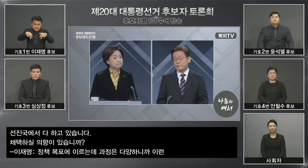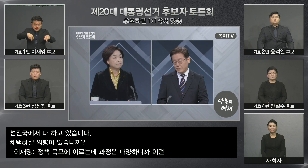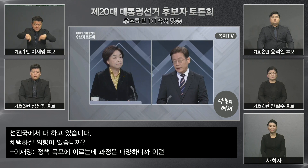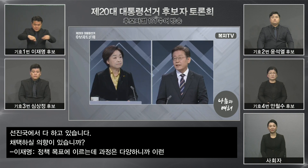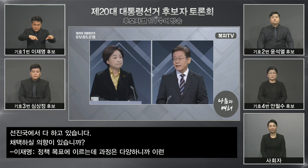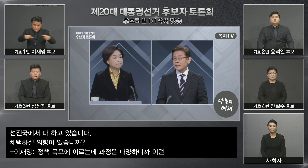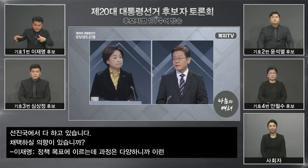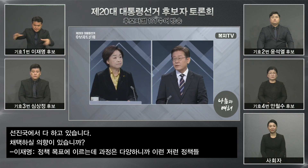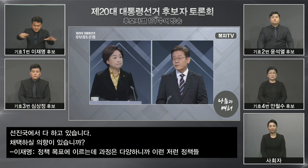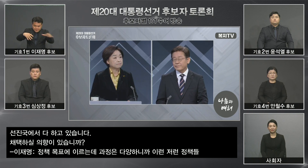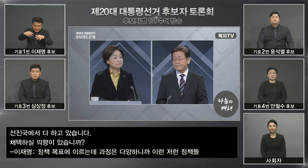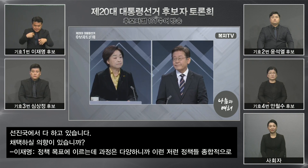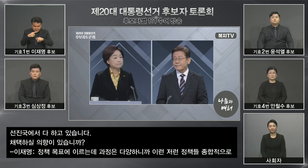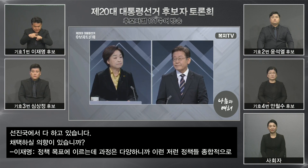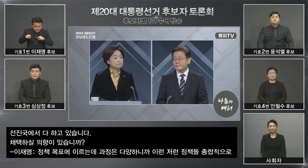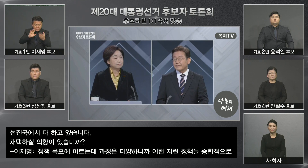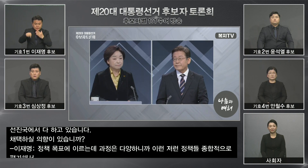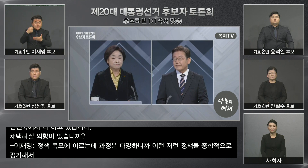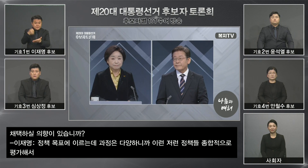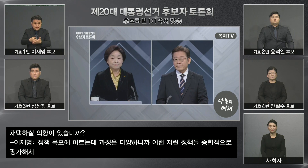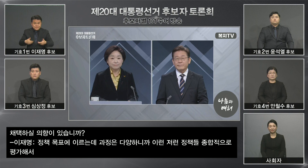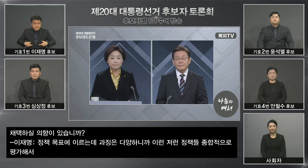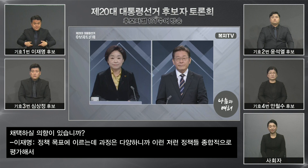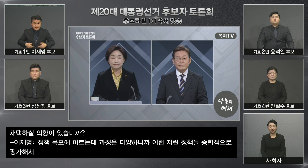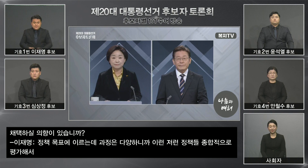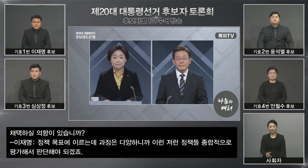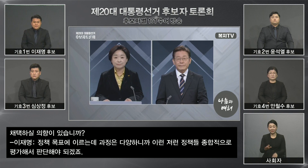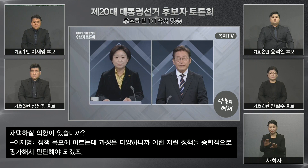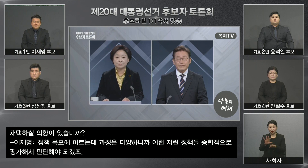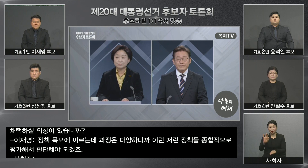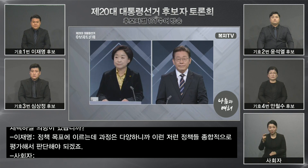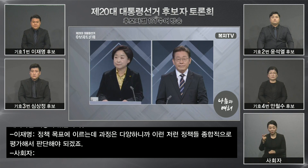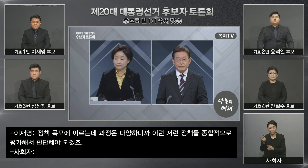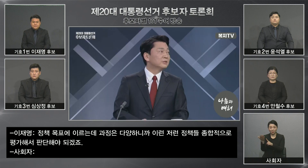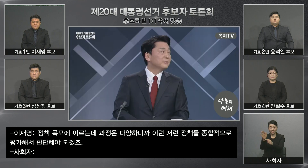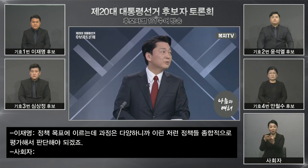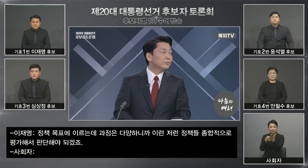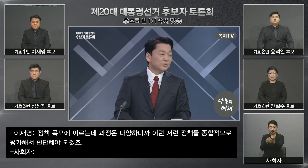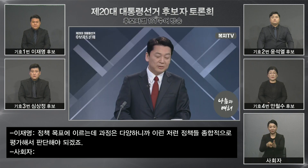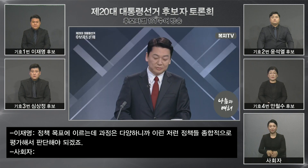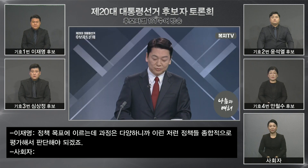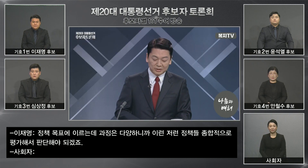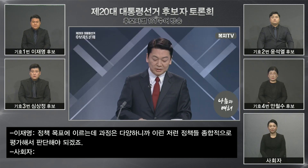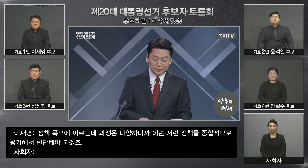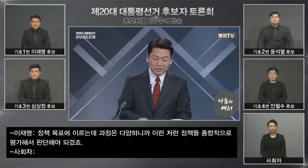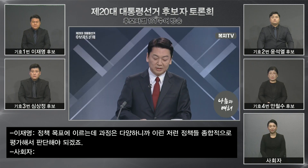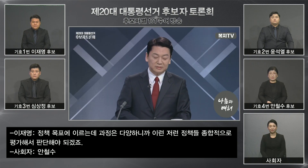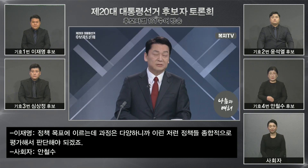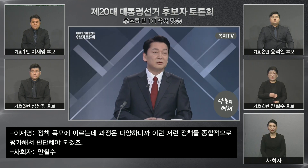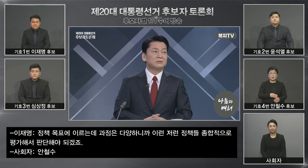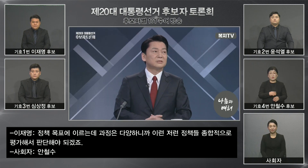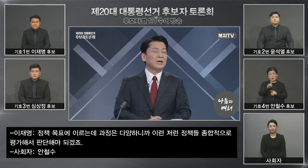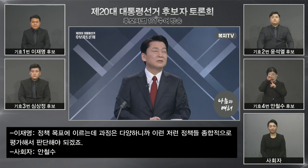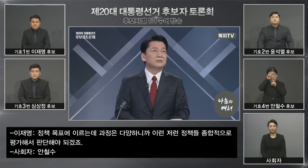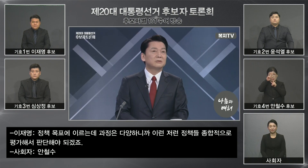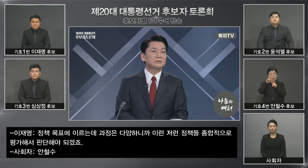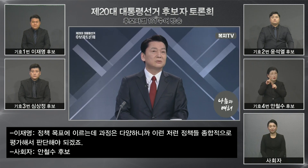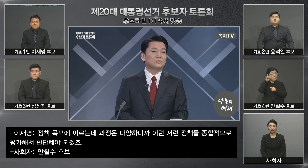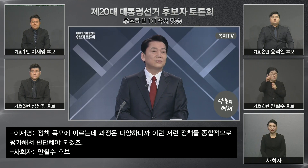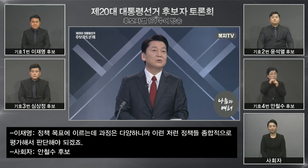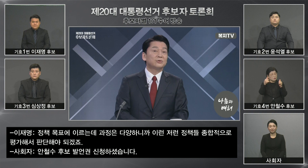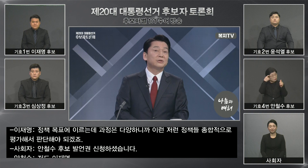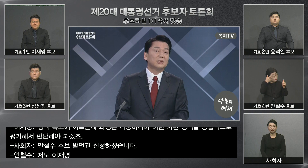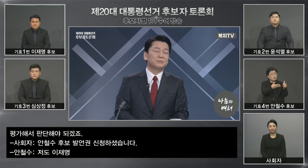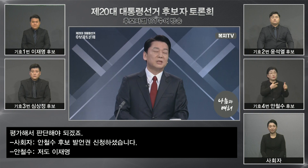평가해서 판단해야 되겠죠. 네, 안철수 후보 발언권 신청하였습니다. 예, 저도 이재명 후보께 묻겠습니다. 저